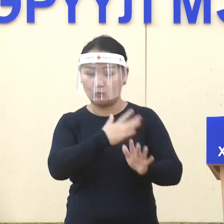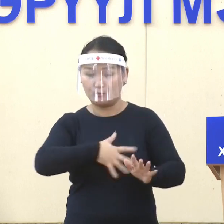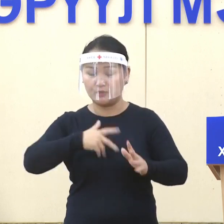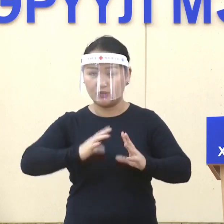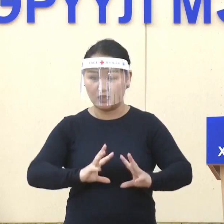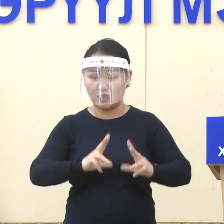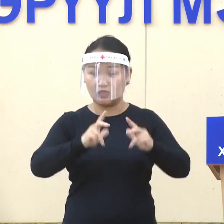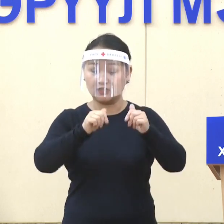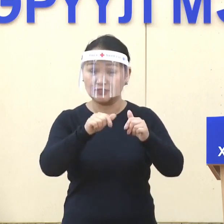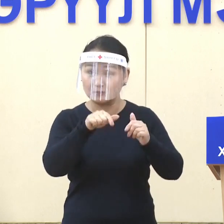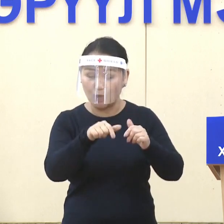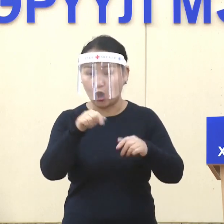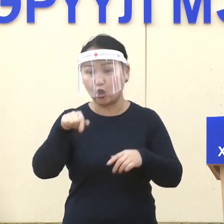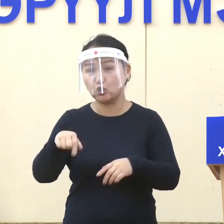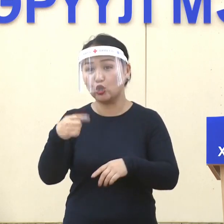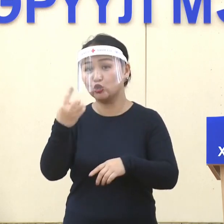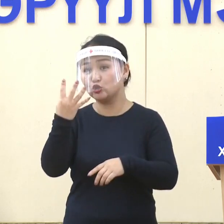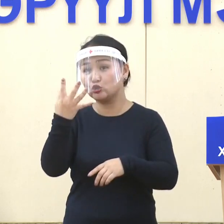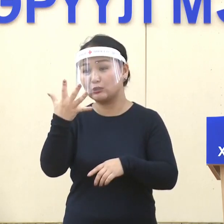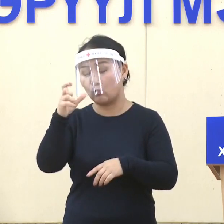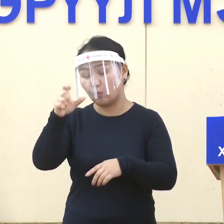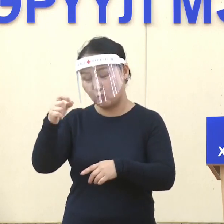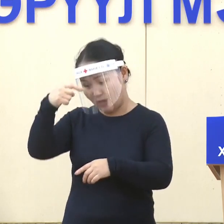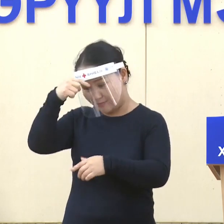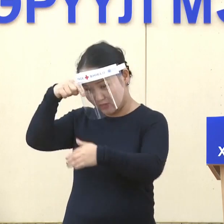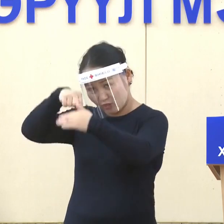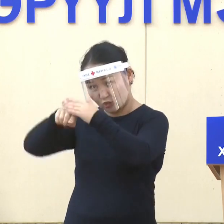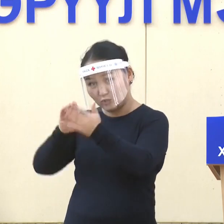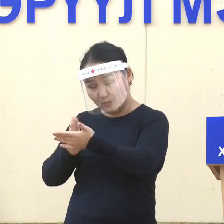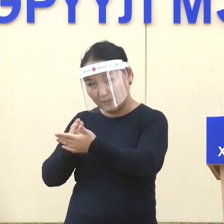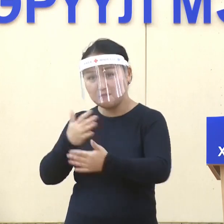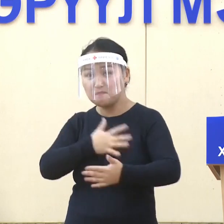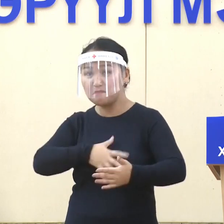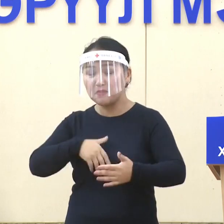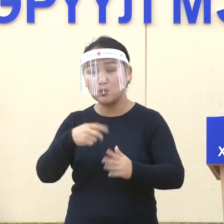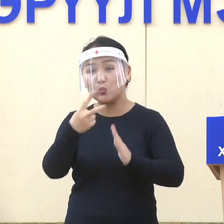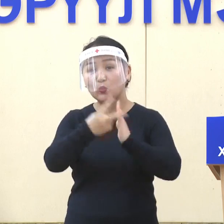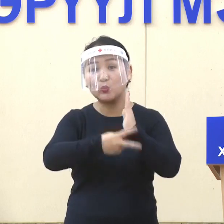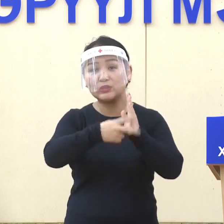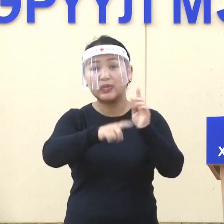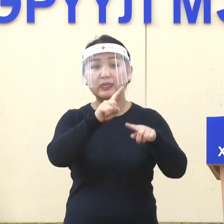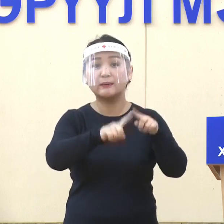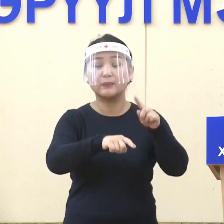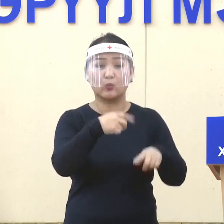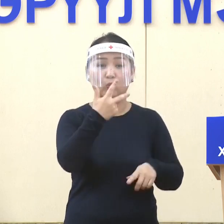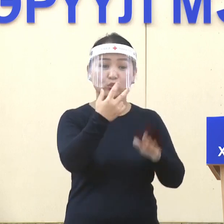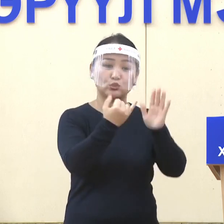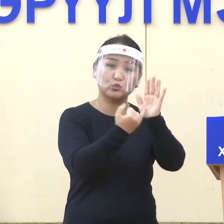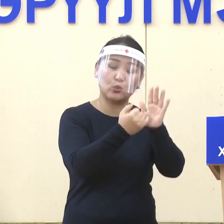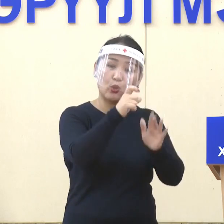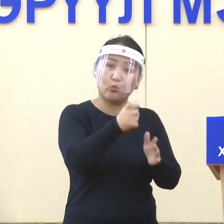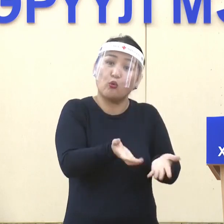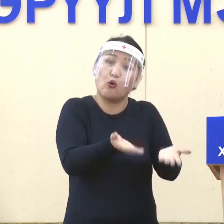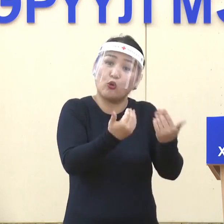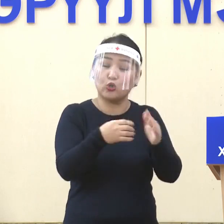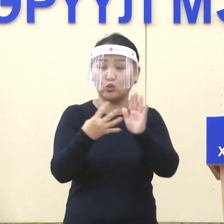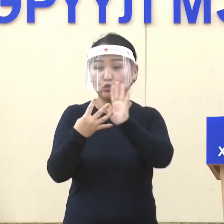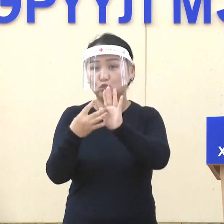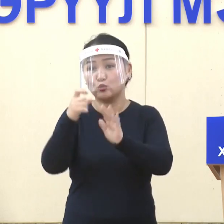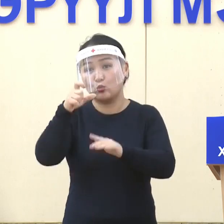хүн эмчилгээнд байна. Биеийн байдлыг үнэлж үзэхэд 36 хүн хөнгөн, 9